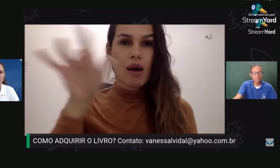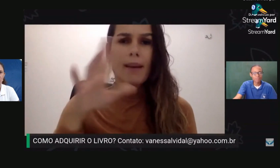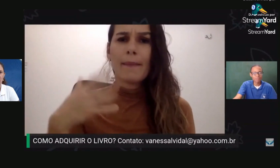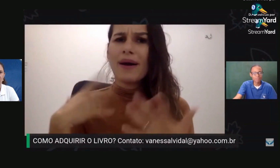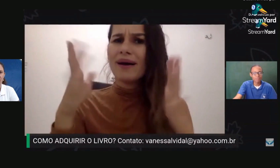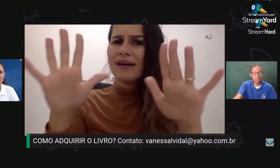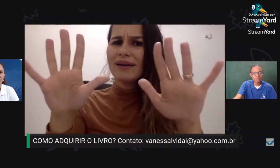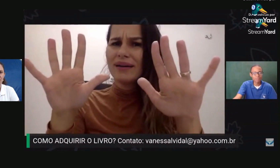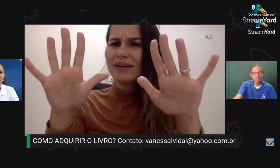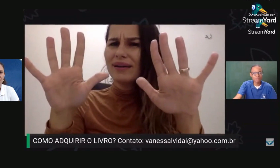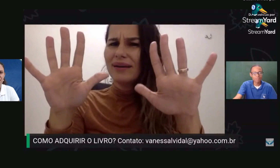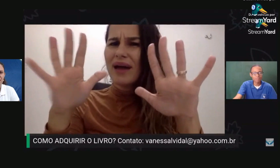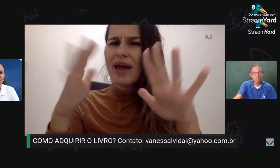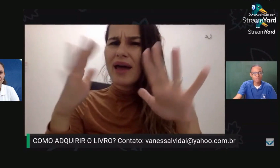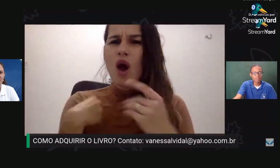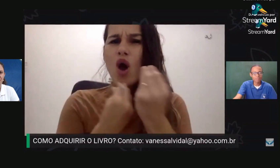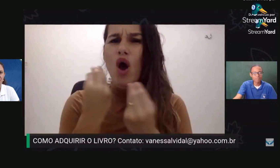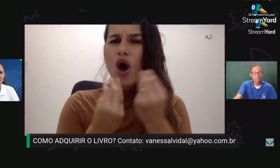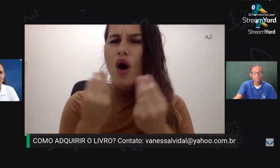bem chateada.